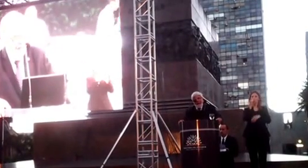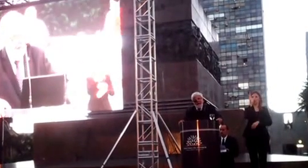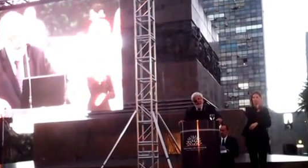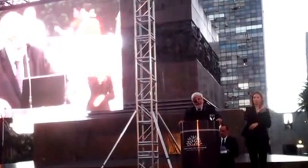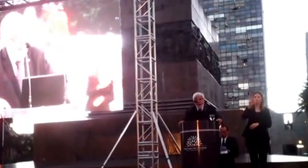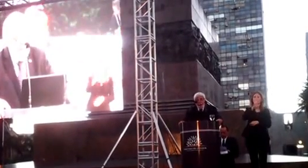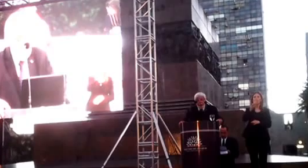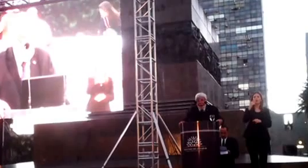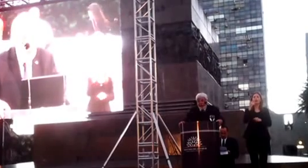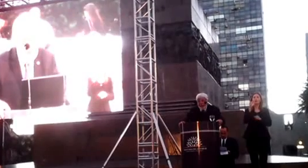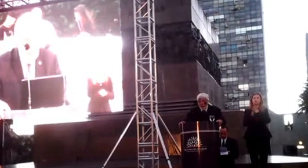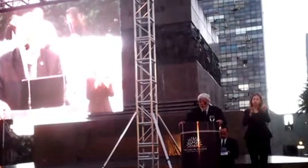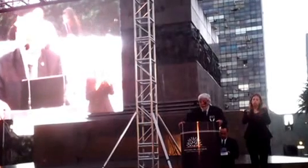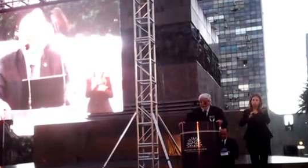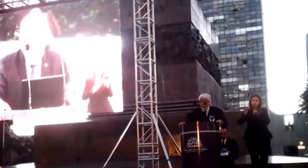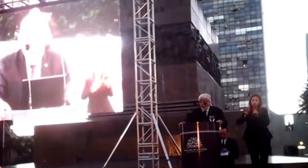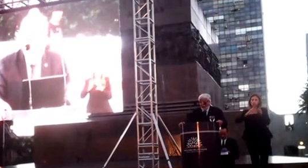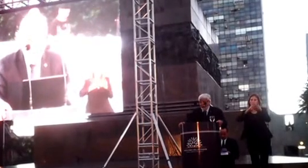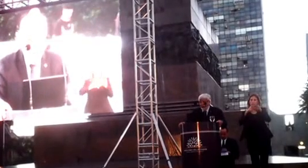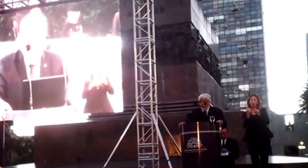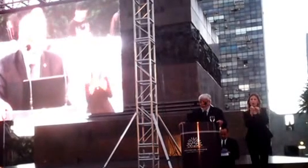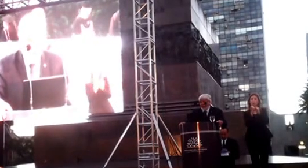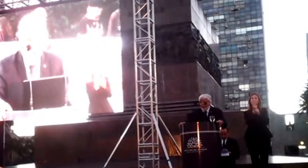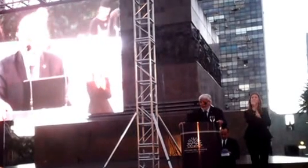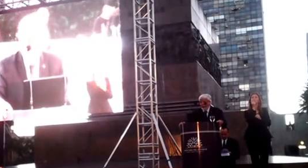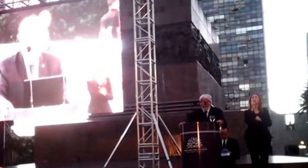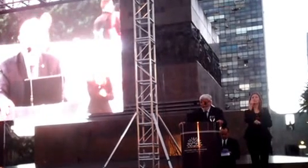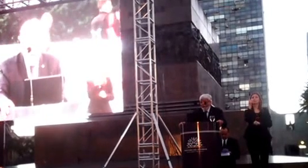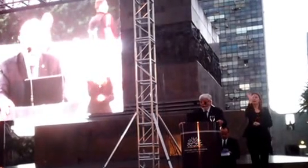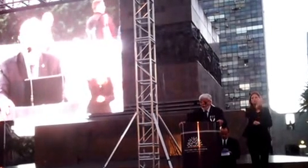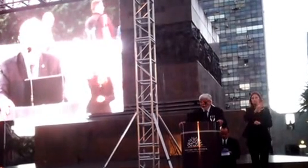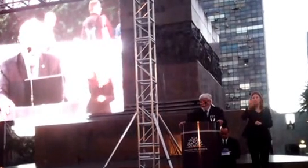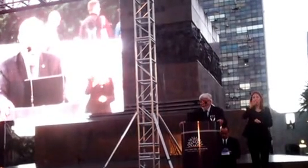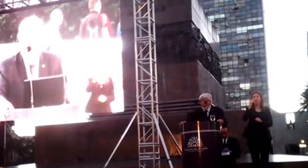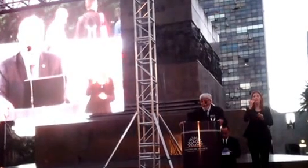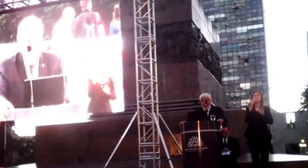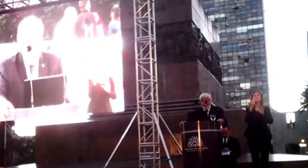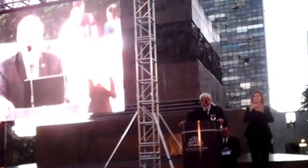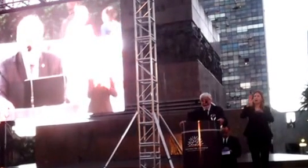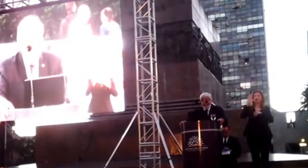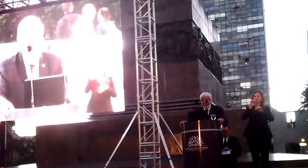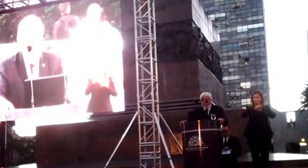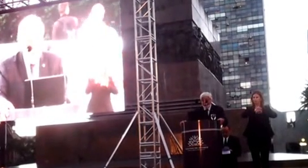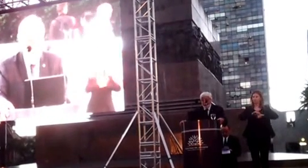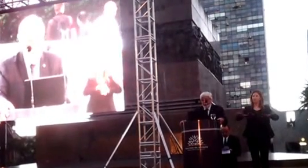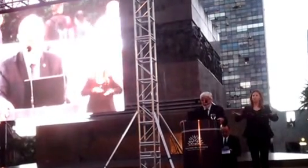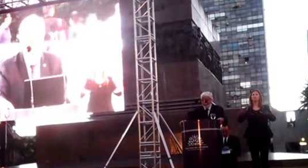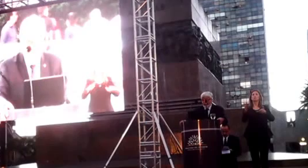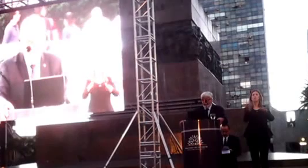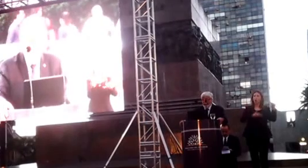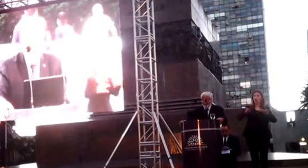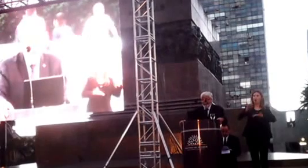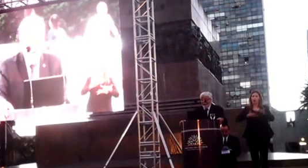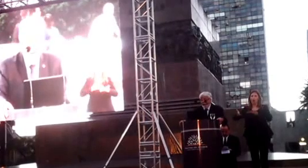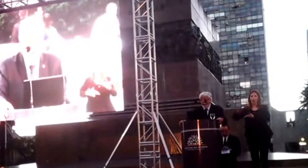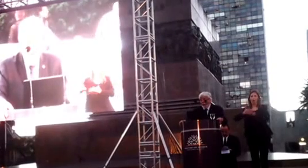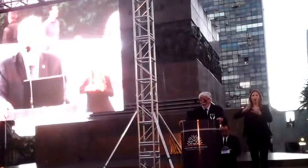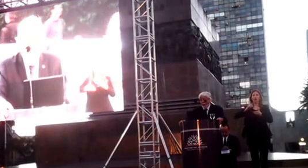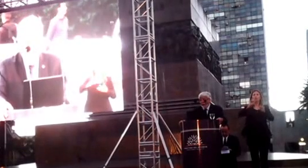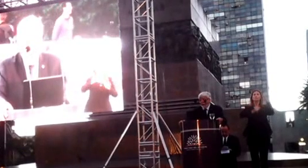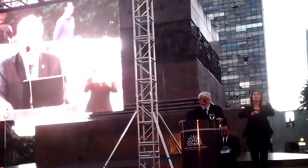El lineamiento táctico para la Policía Nacional es de mayor despliegue y movilidad de recursos humanos a través